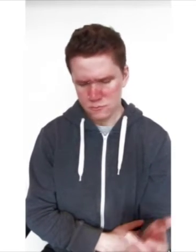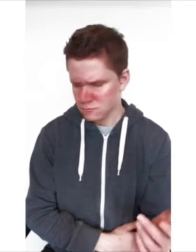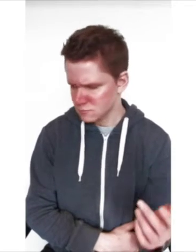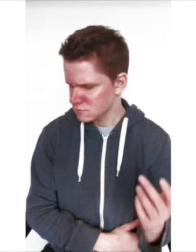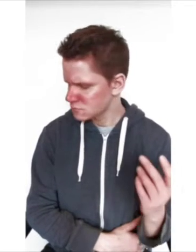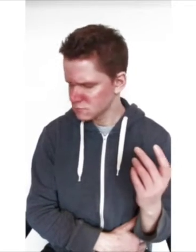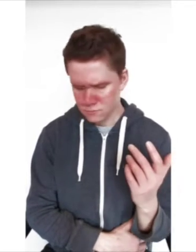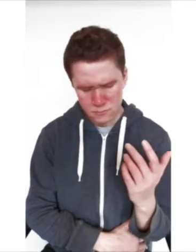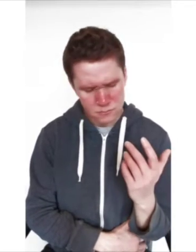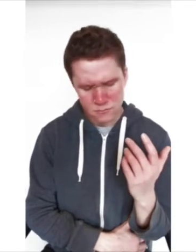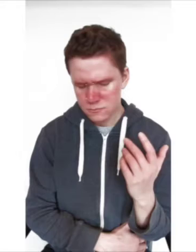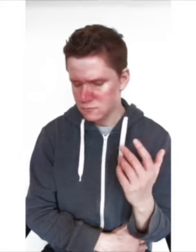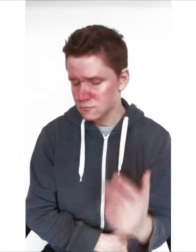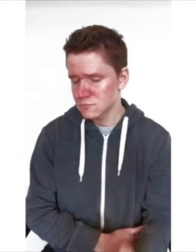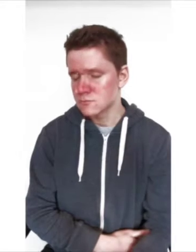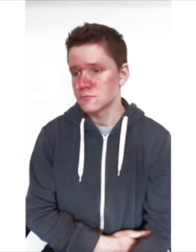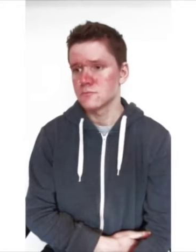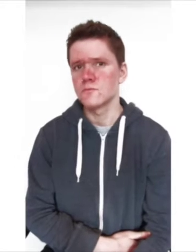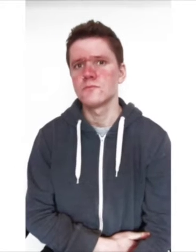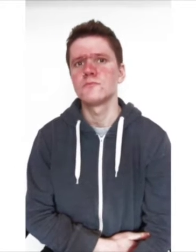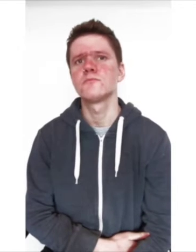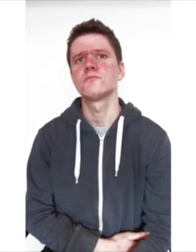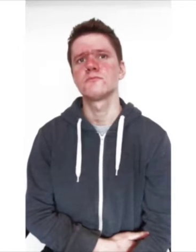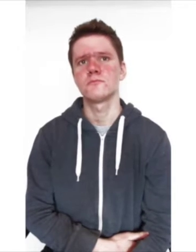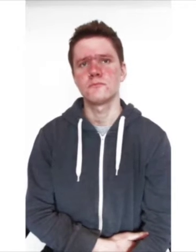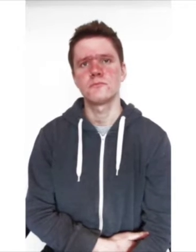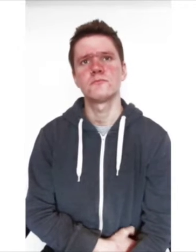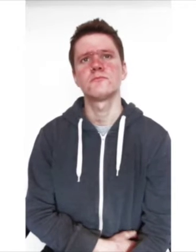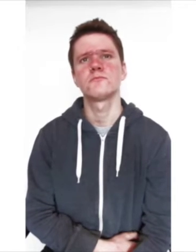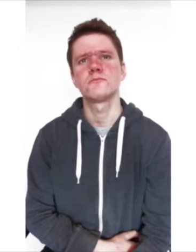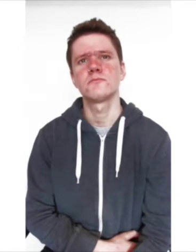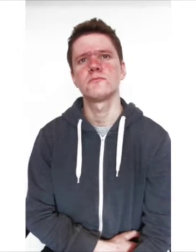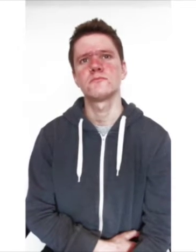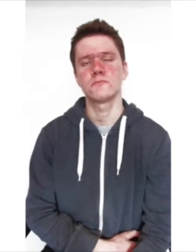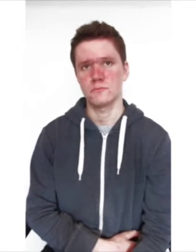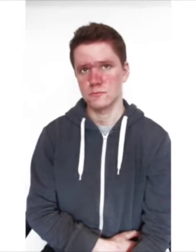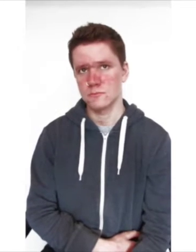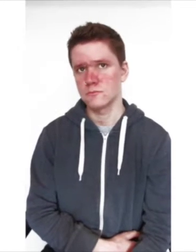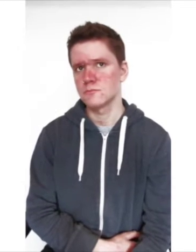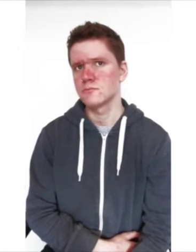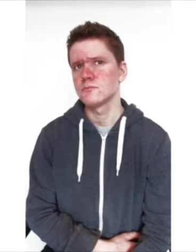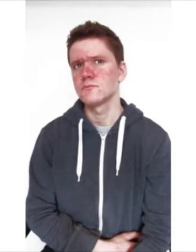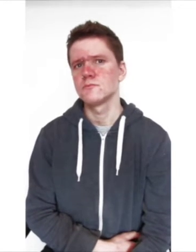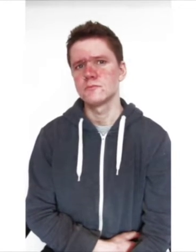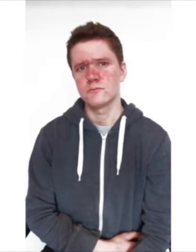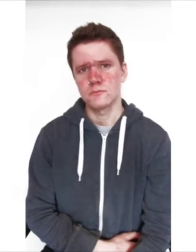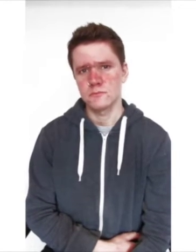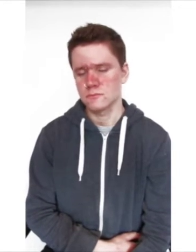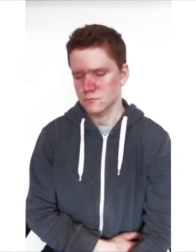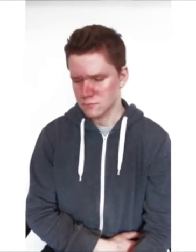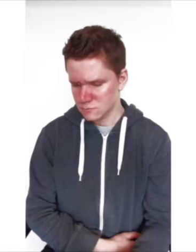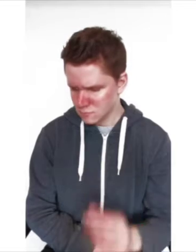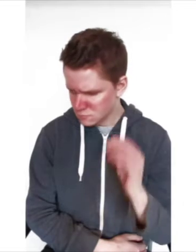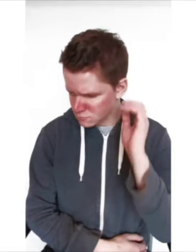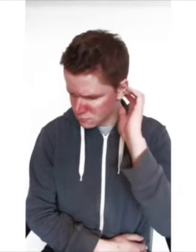fiumi non diventano mai mare, ma se ci nuoto forse